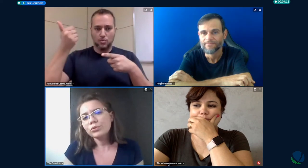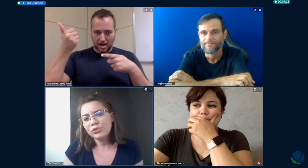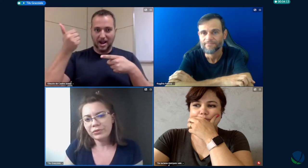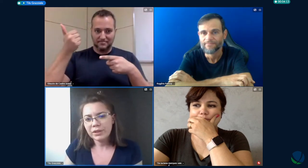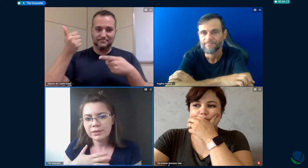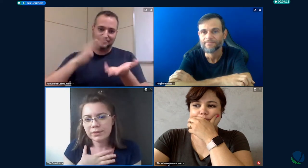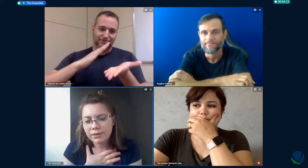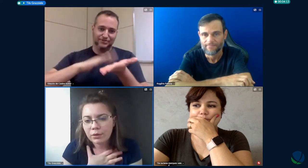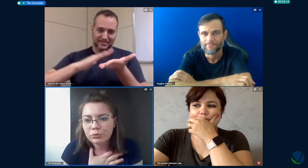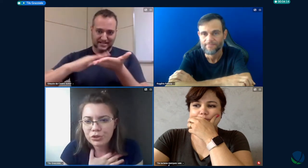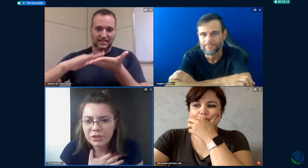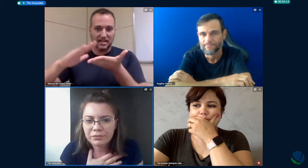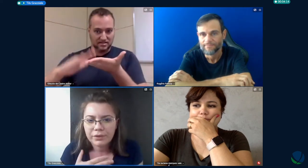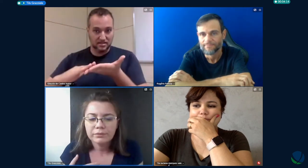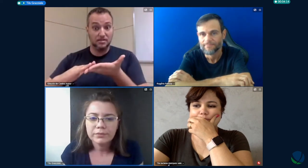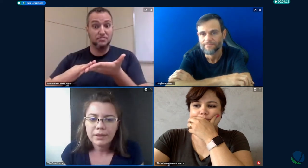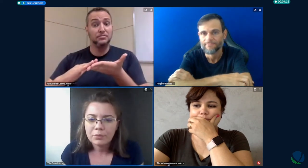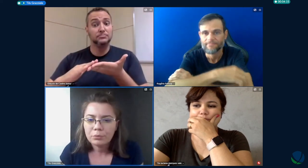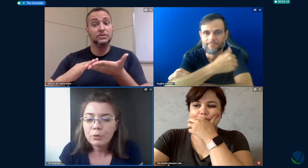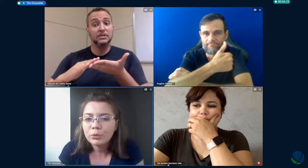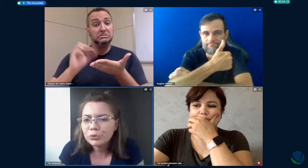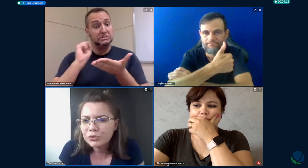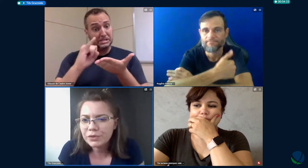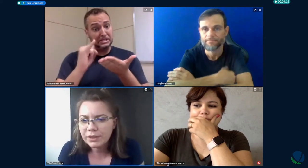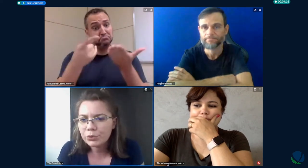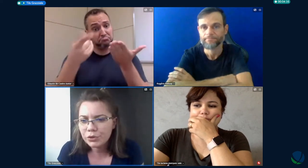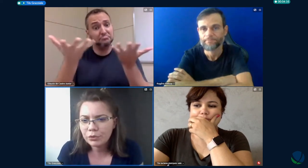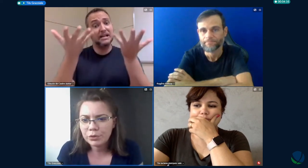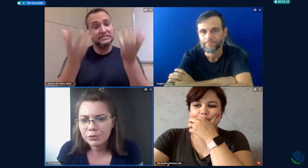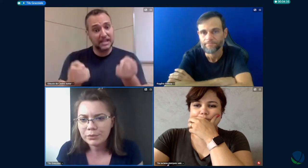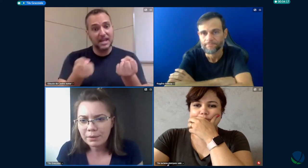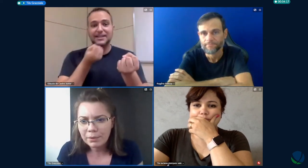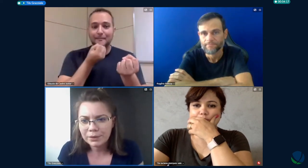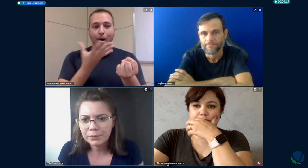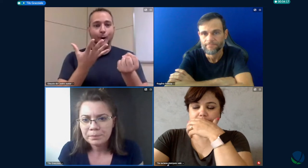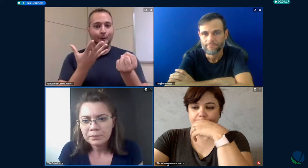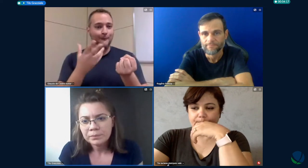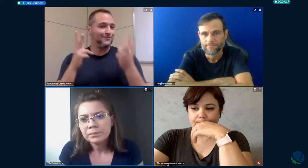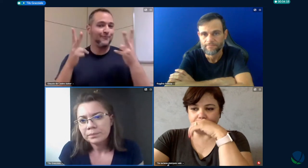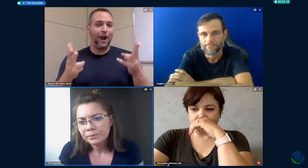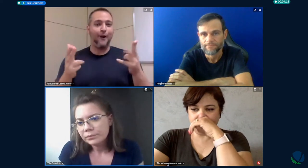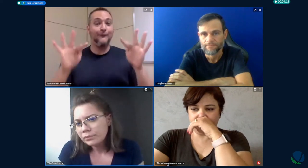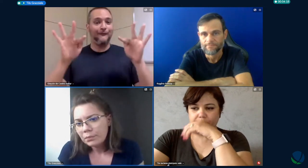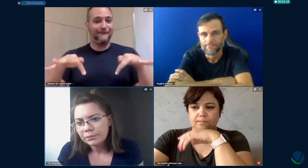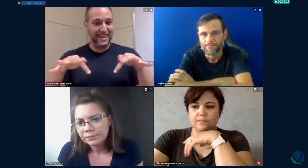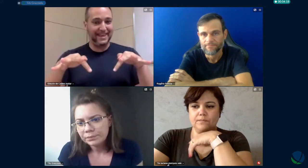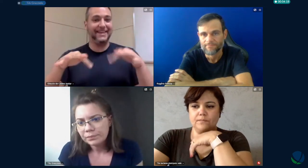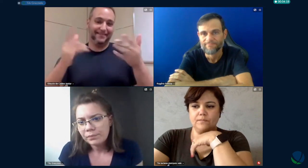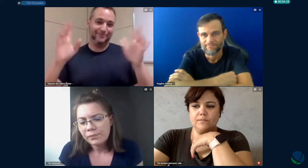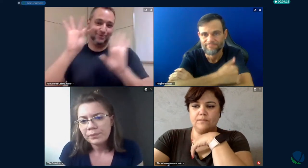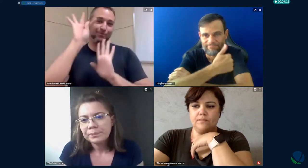alguns pontos de vista que eu tive, né? O meu ponto de vista que eu tive ao ler o seu trabalho.